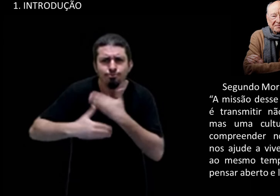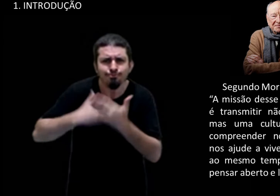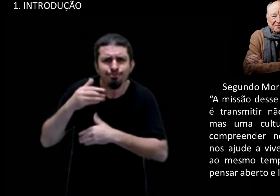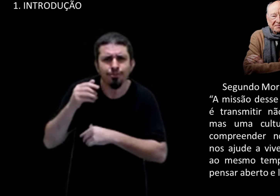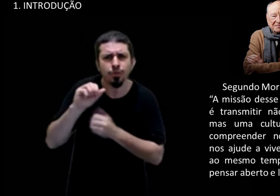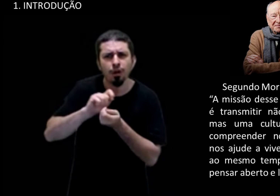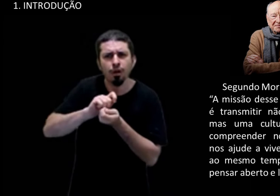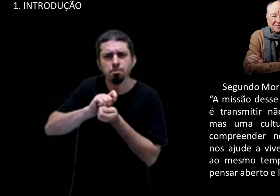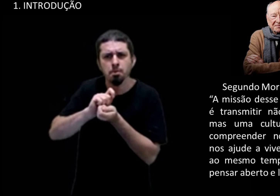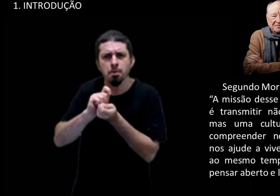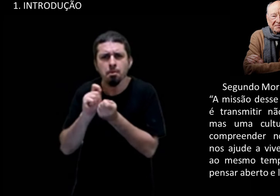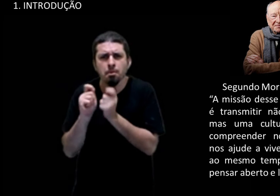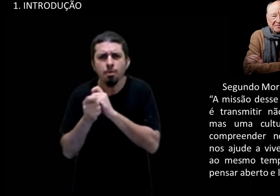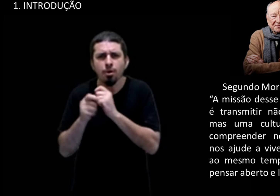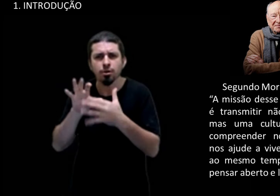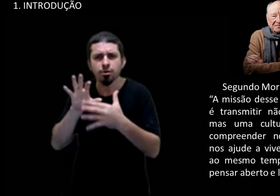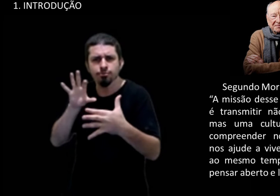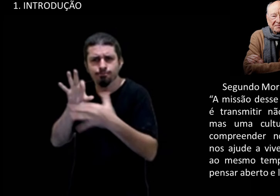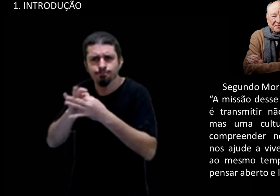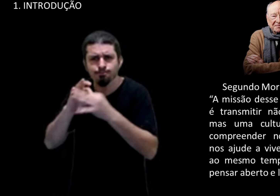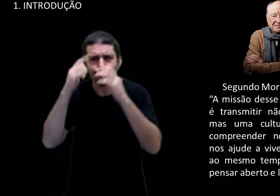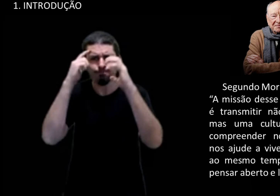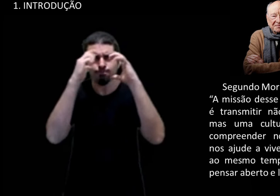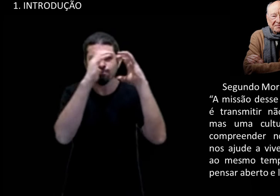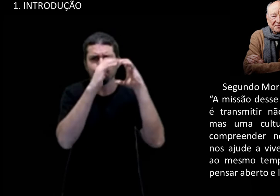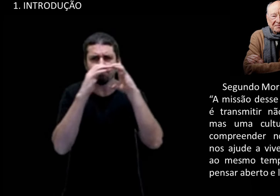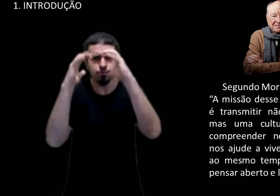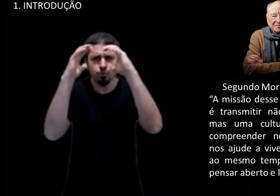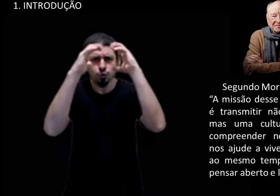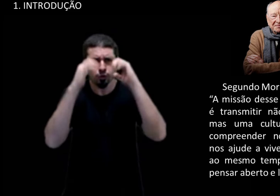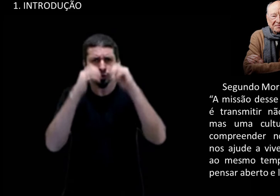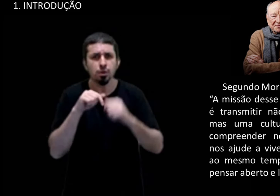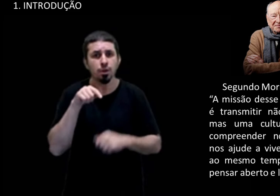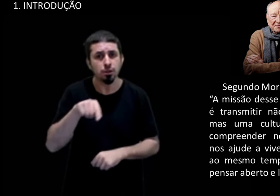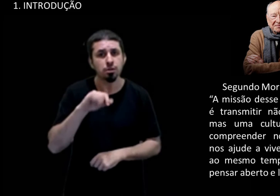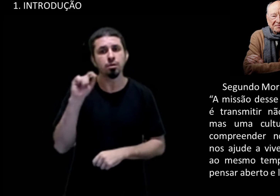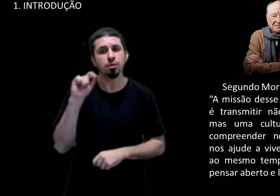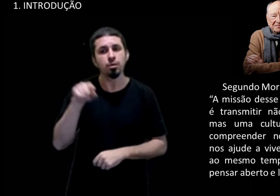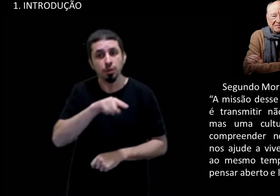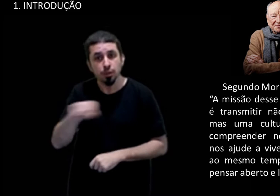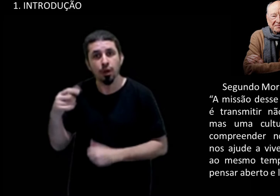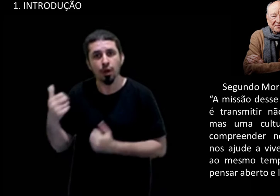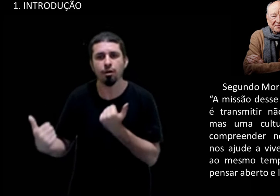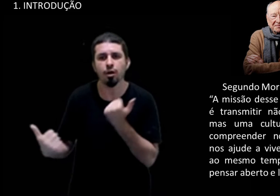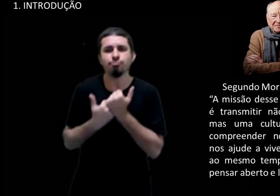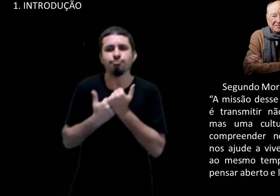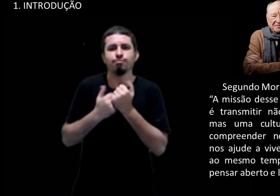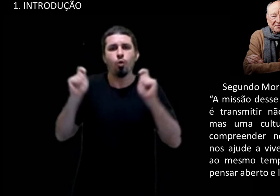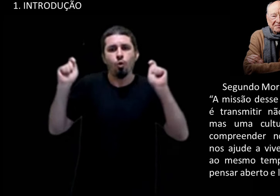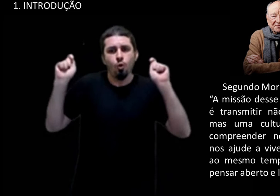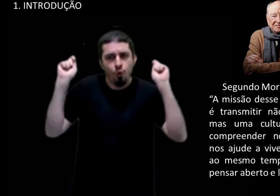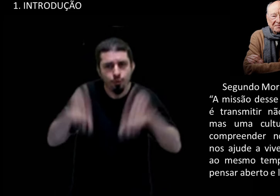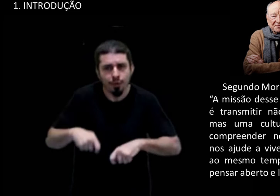evolutivo adaptado à civilização cognitiva, pois são eles os alicerces das competências do